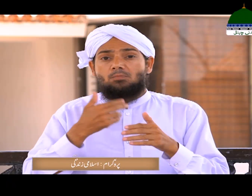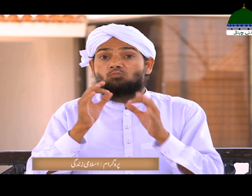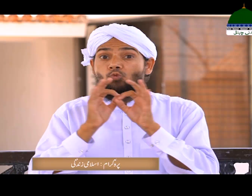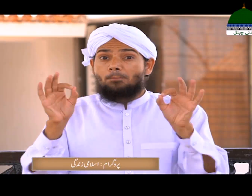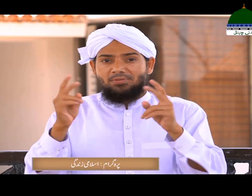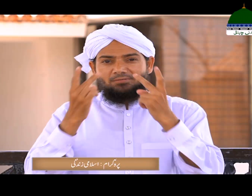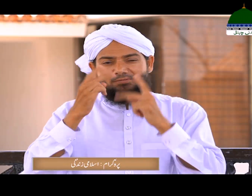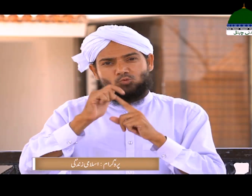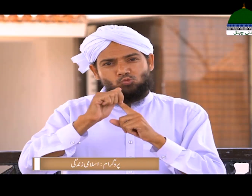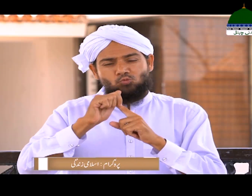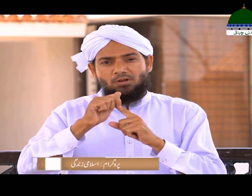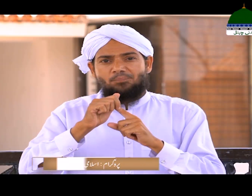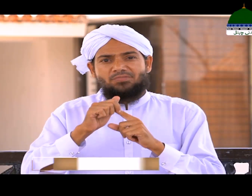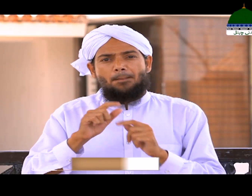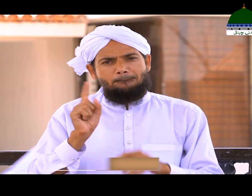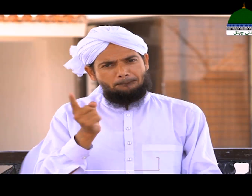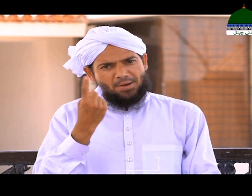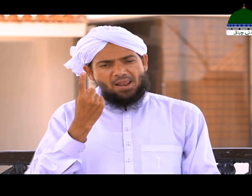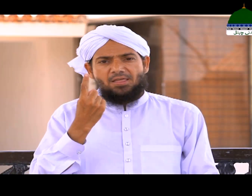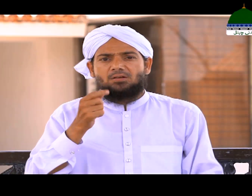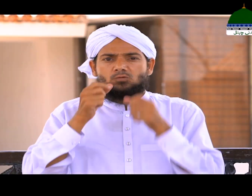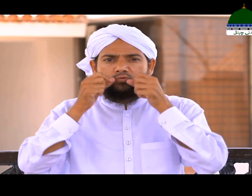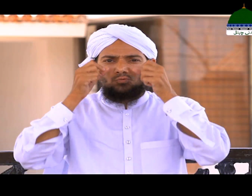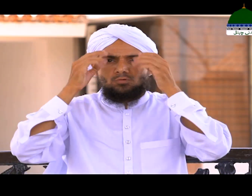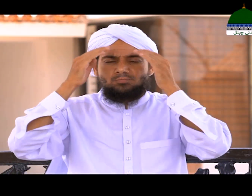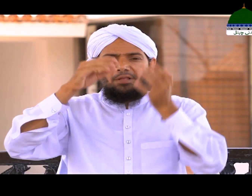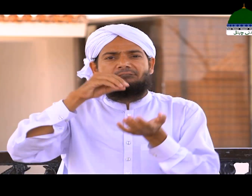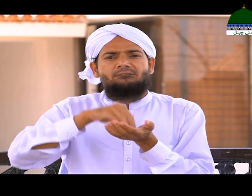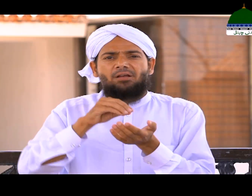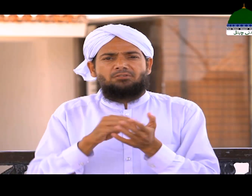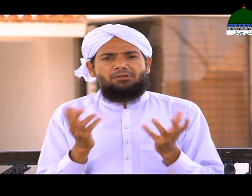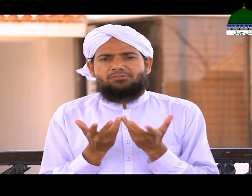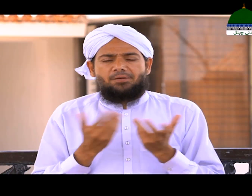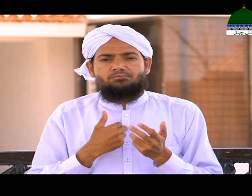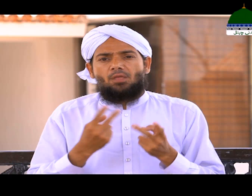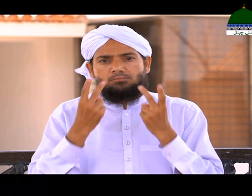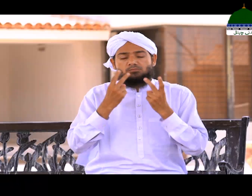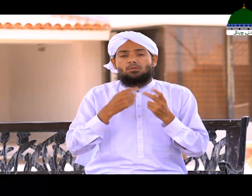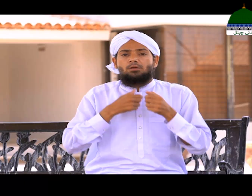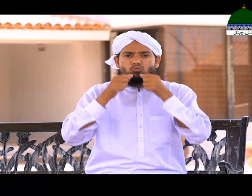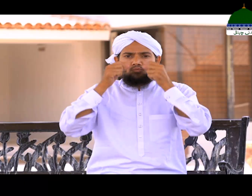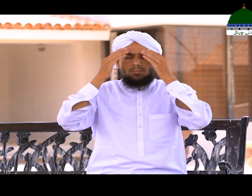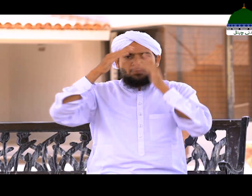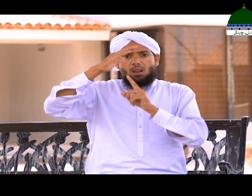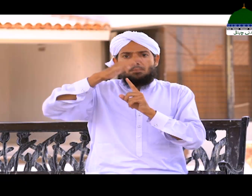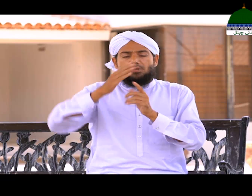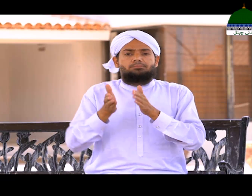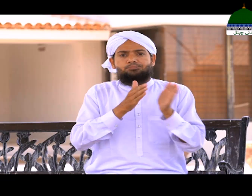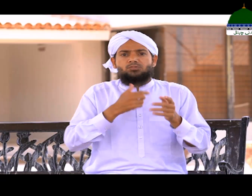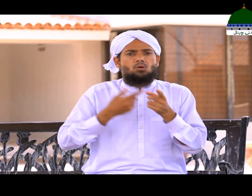میں شریک رہیے۔ آئیے سب سے پہلے درود پاک پڑھنے کی فضیلت سنتے ہیں۔ درود پاک کی فضیلت مفتی